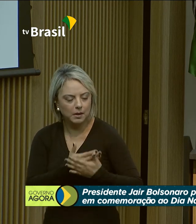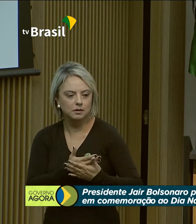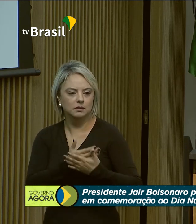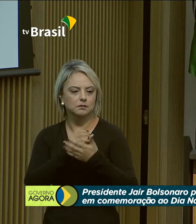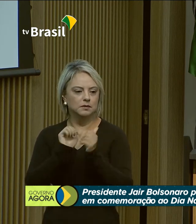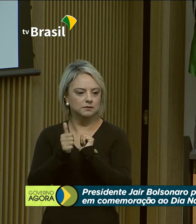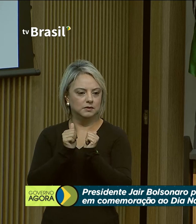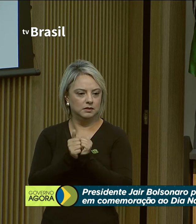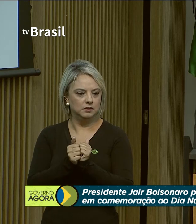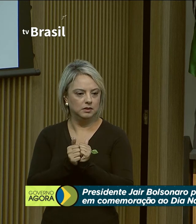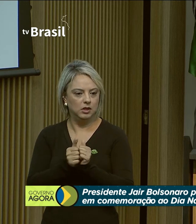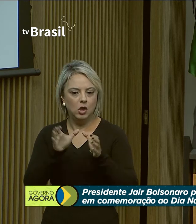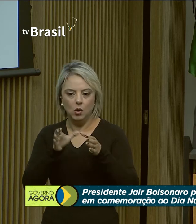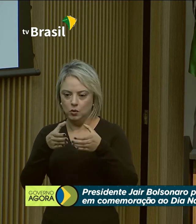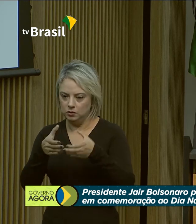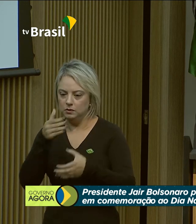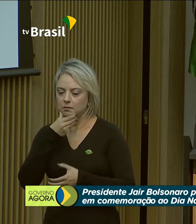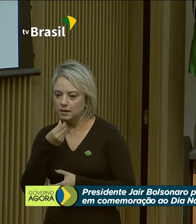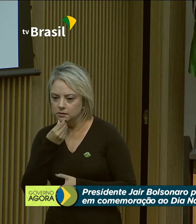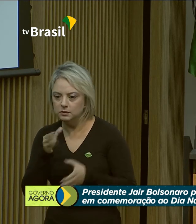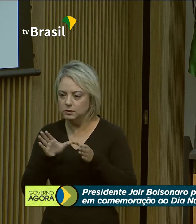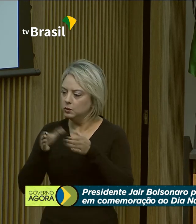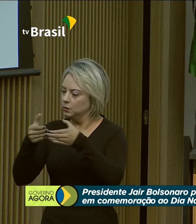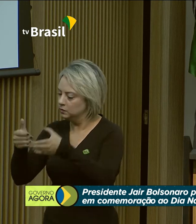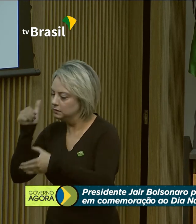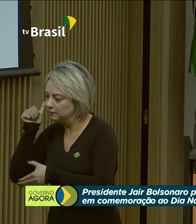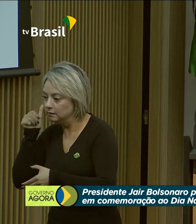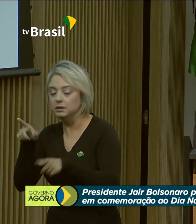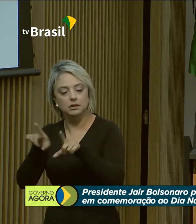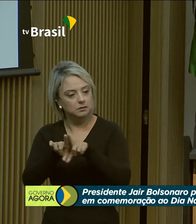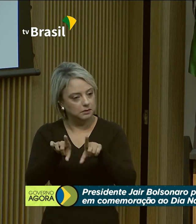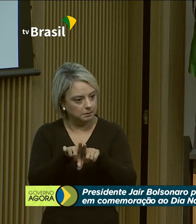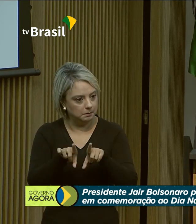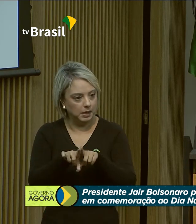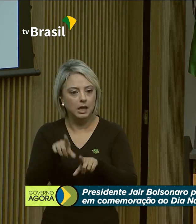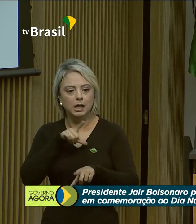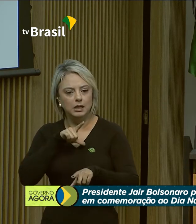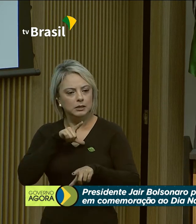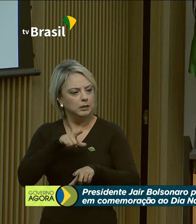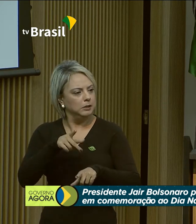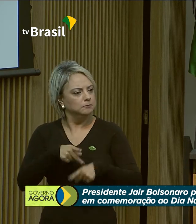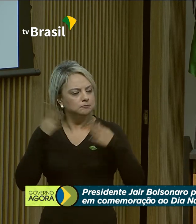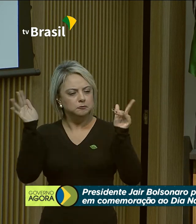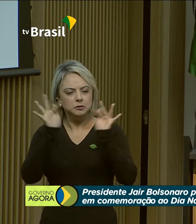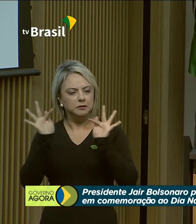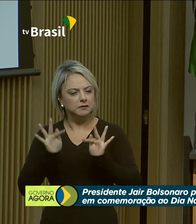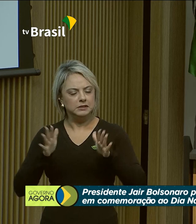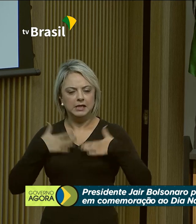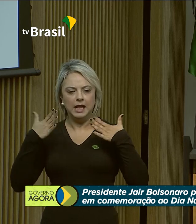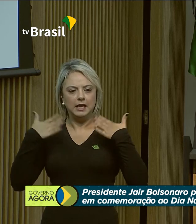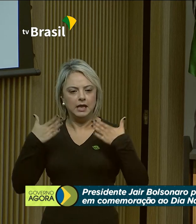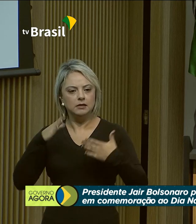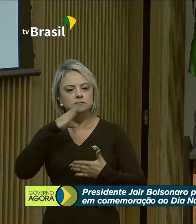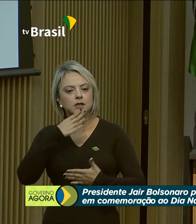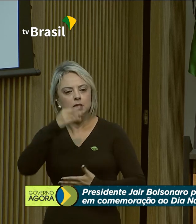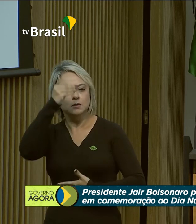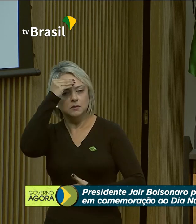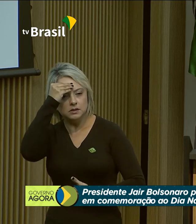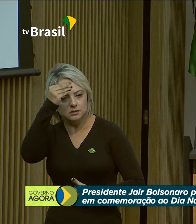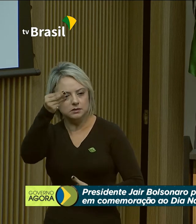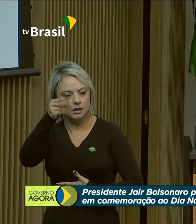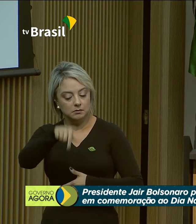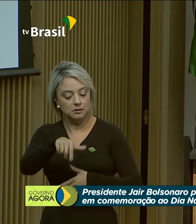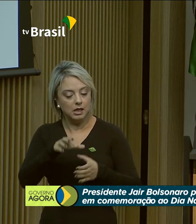futebol, o time masculino, o time feminino, que também tem nos dado muita alegria, e reconhecemos, como início